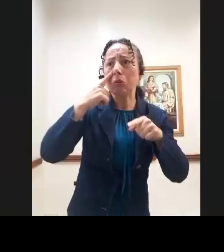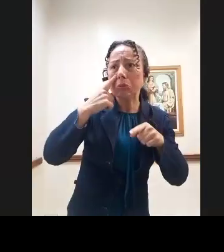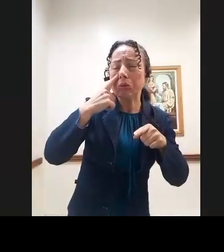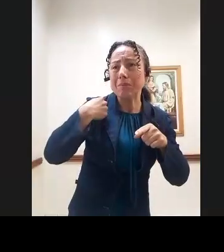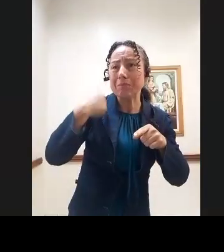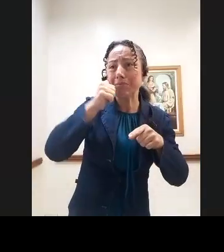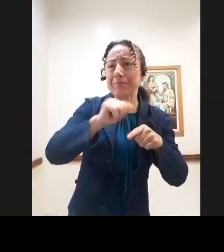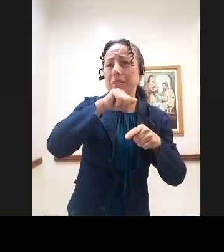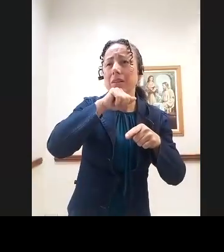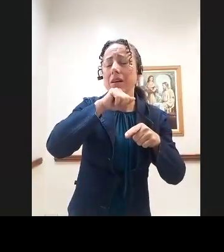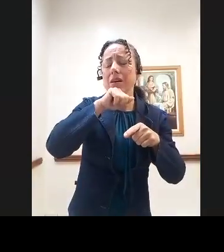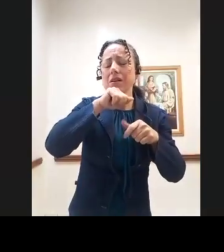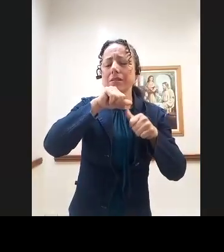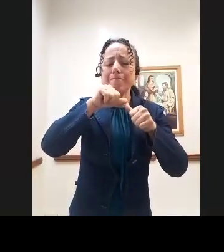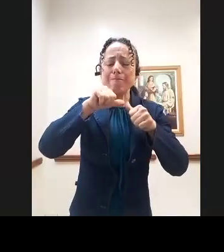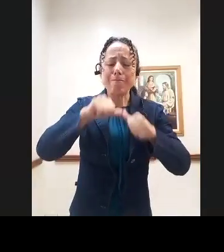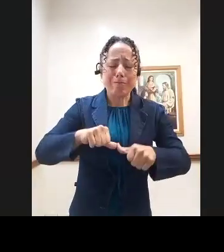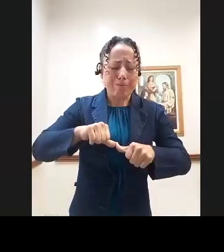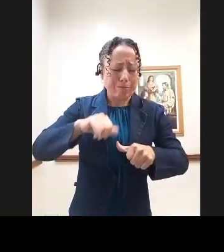Minha mãe, ela estava irreconhecível.